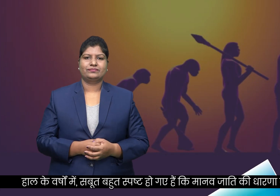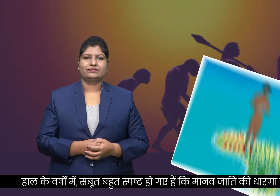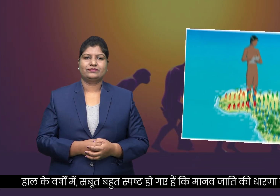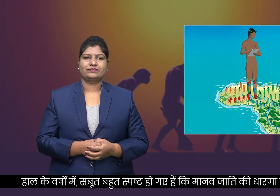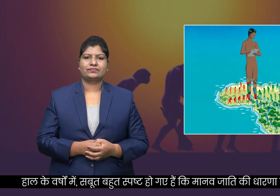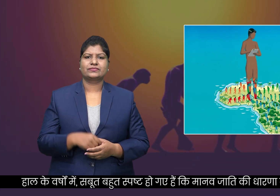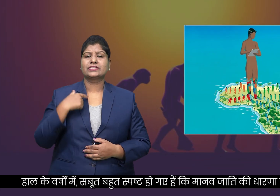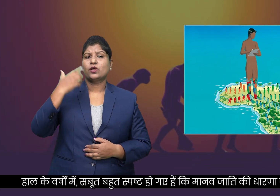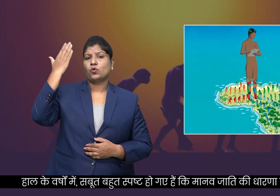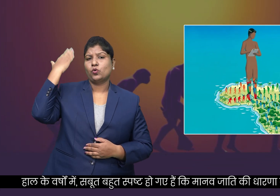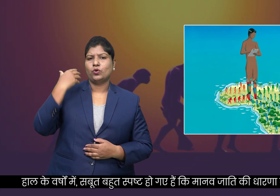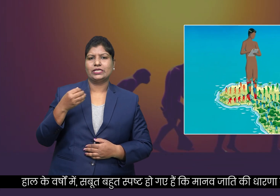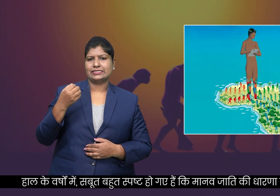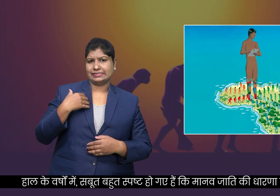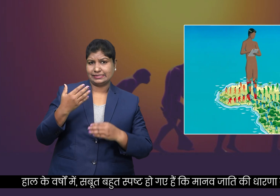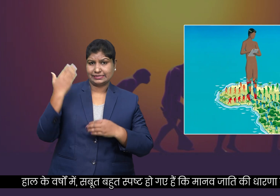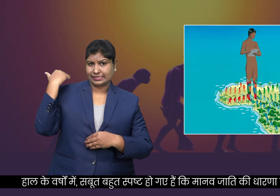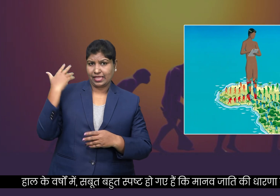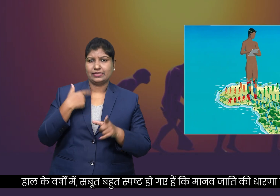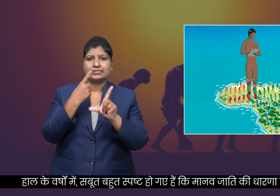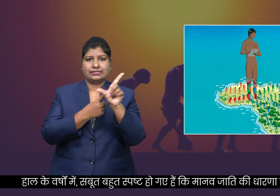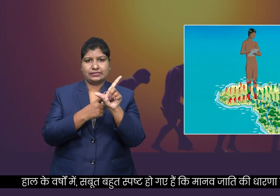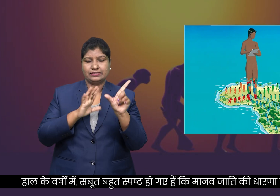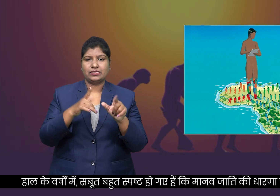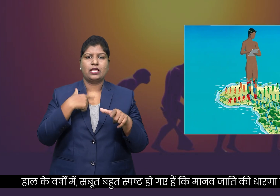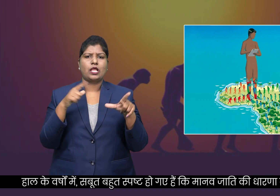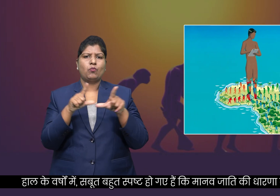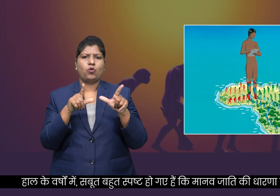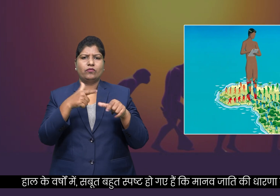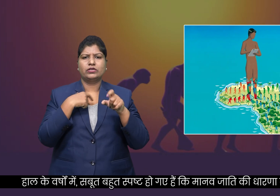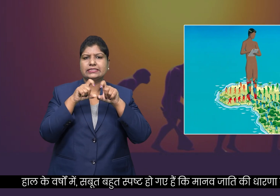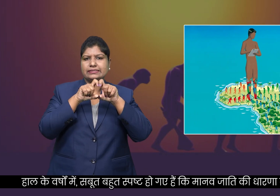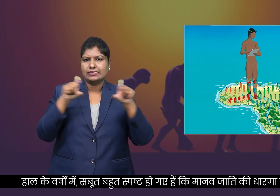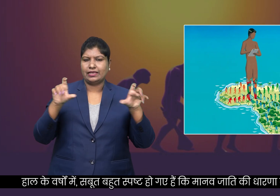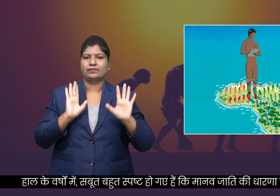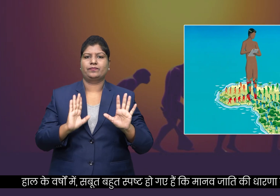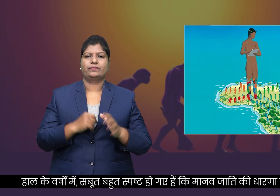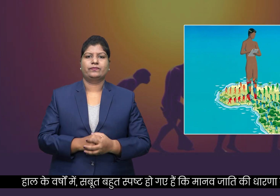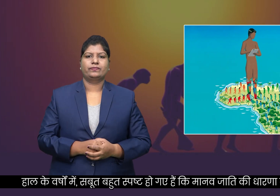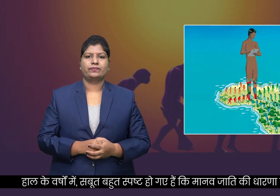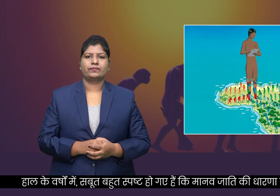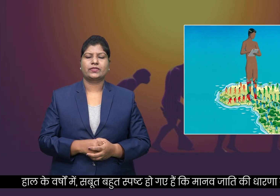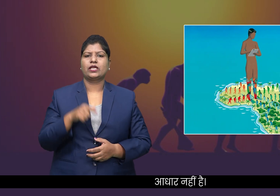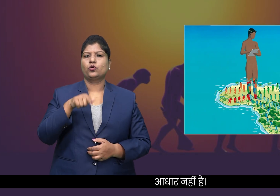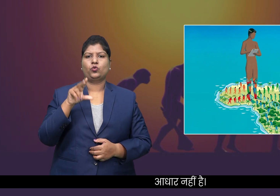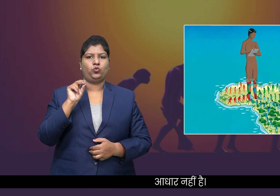हाल के वर्षों में सबूत बहुत स्पष्ट हो गया है कि मानव जाति की धारणा का कोई जैविक आधार नहीं